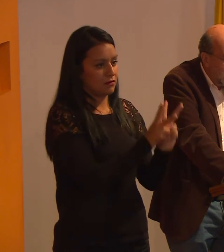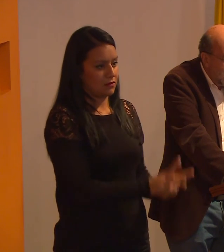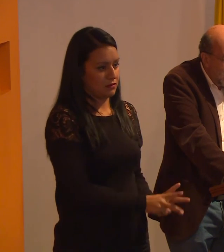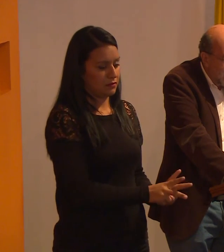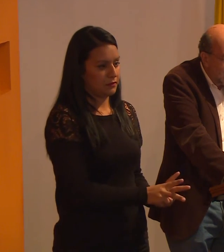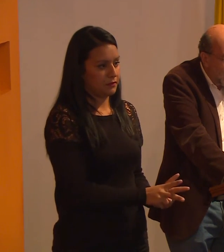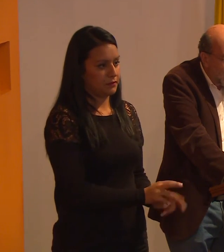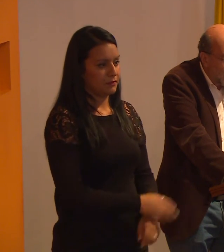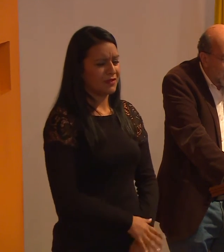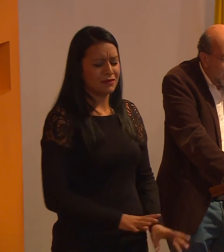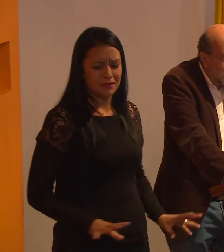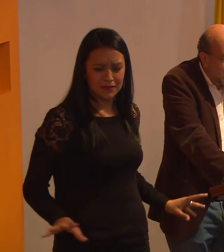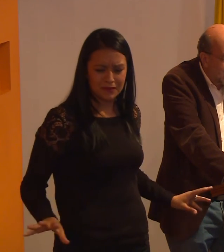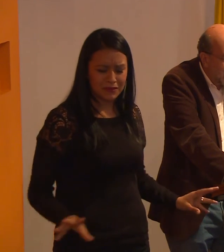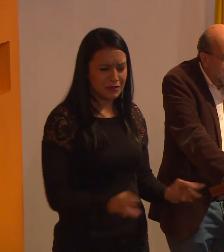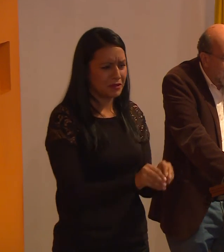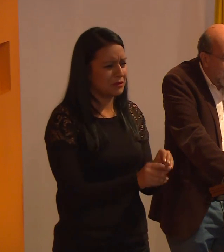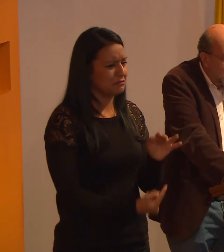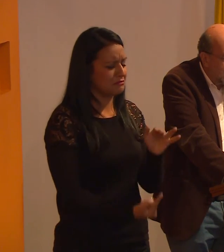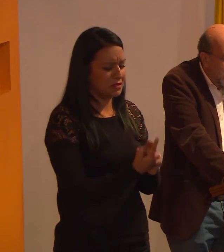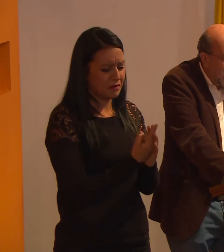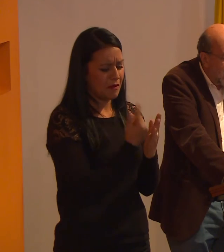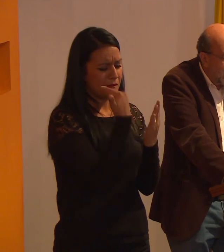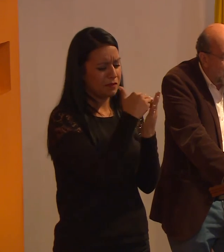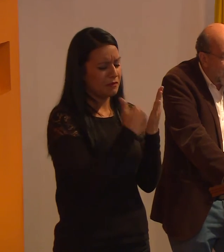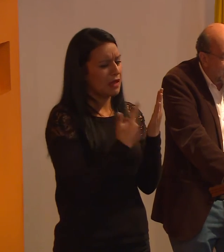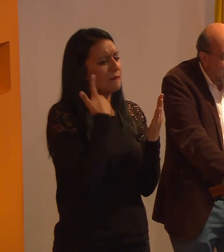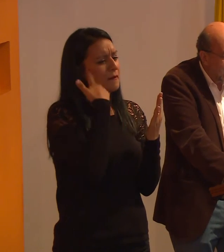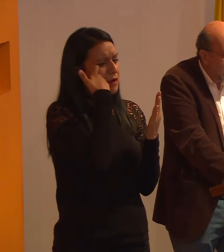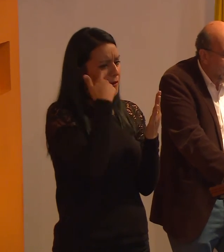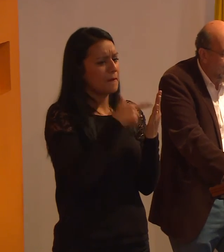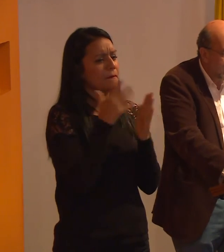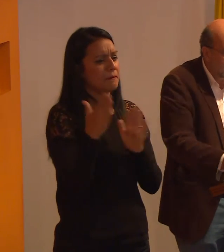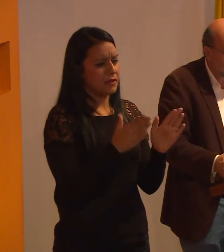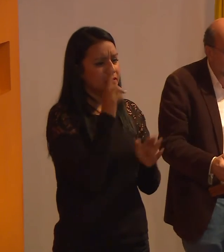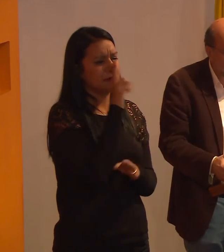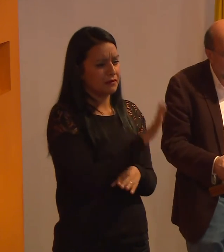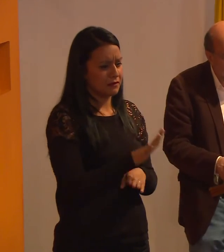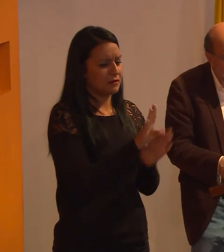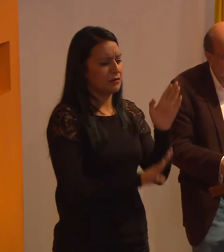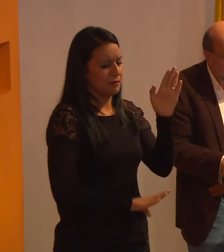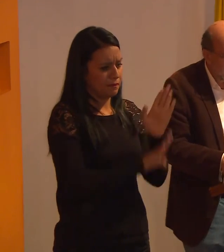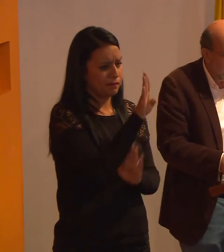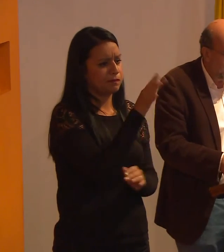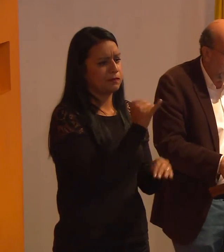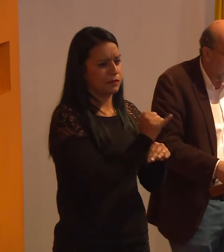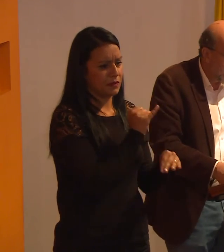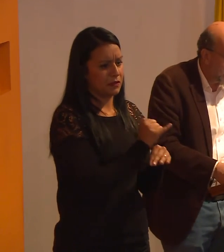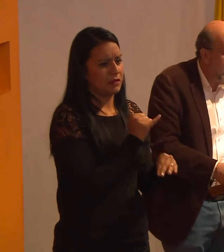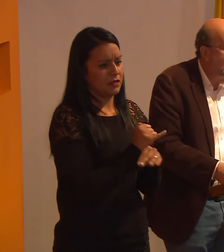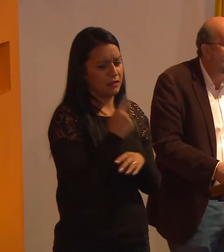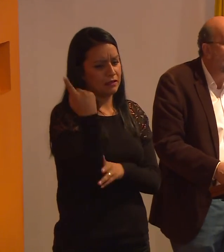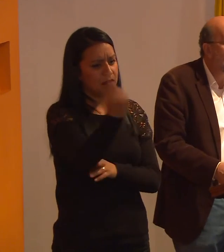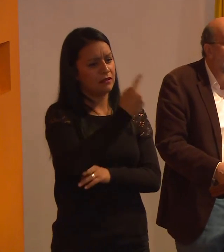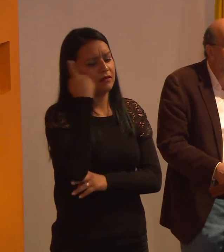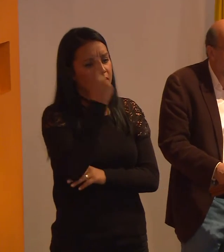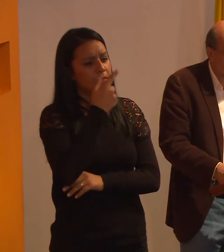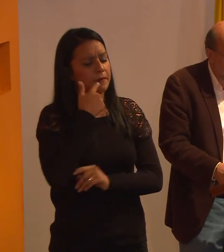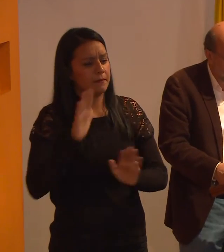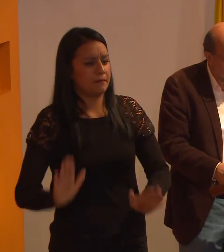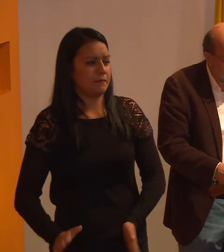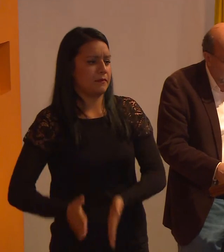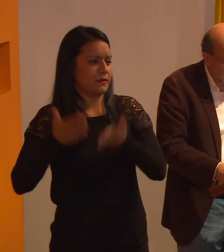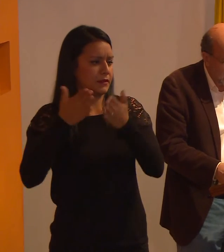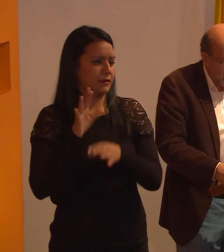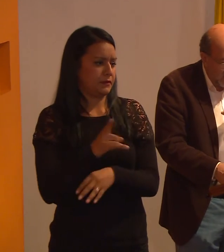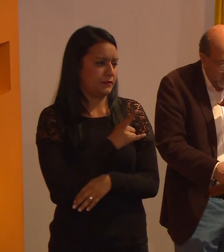estudiantil y todos los retos planteados ya en el Plan de Desarrollo Institucional y en el Plan General de Mejoramiento